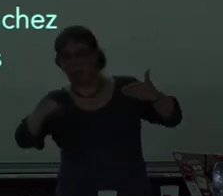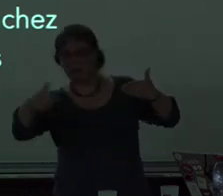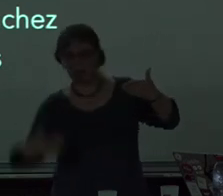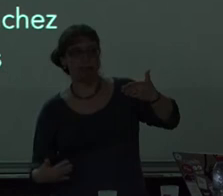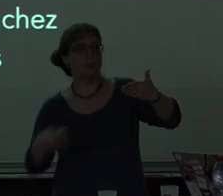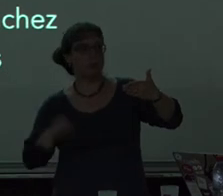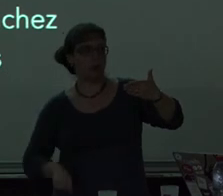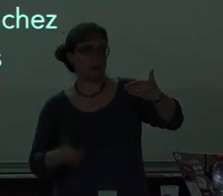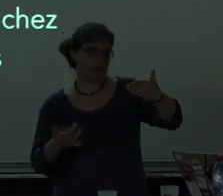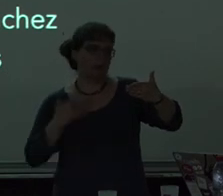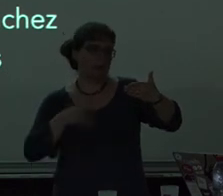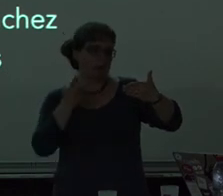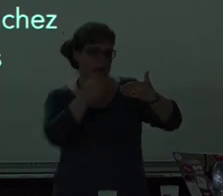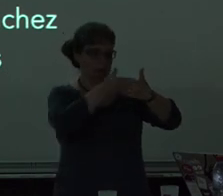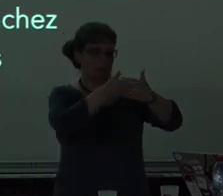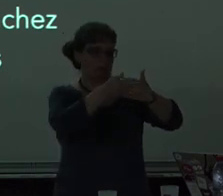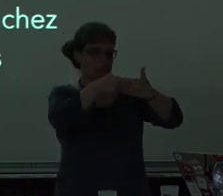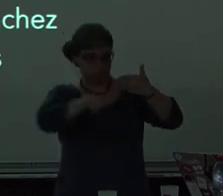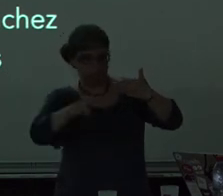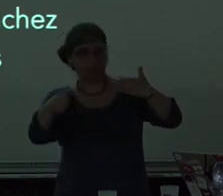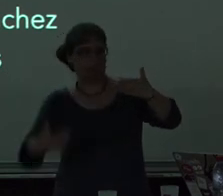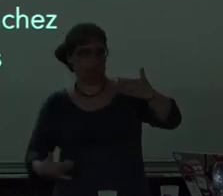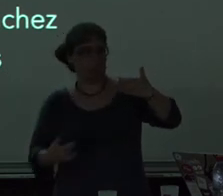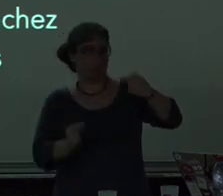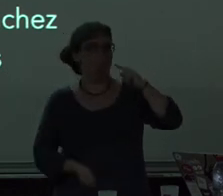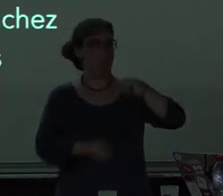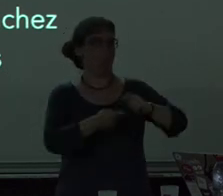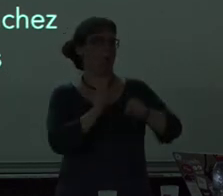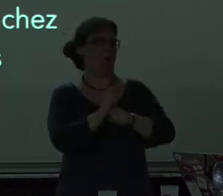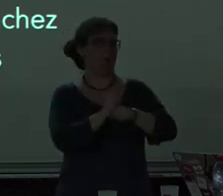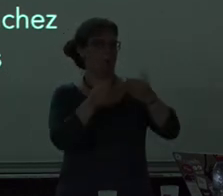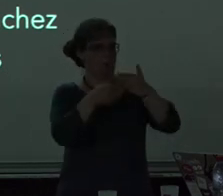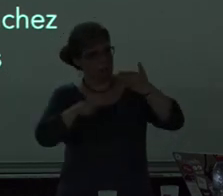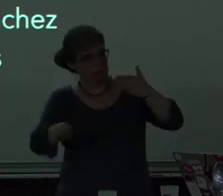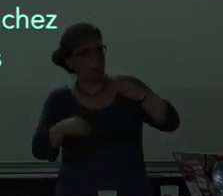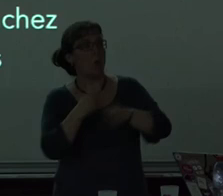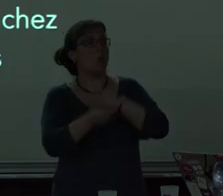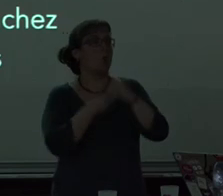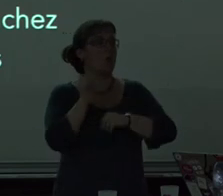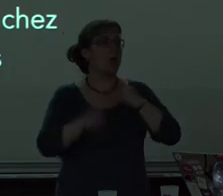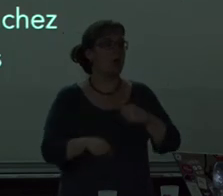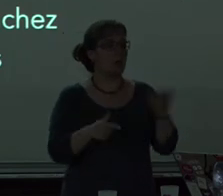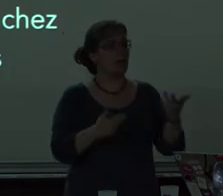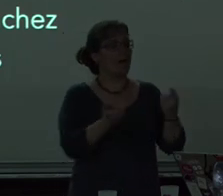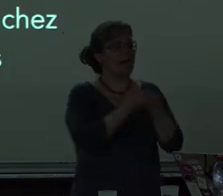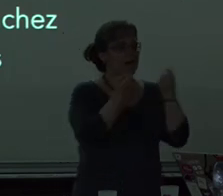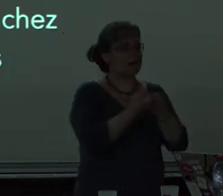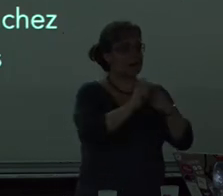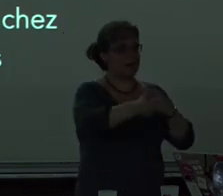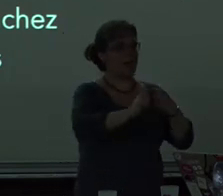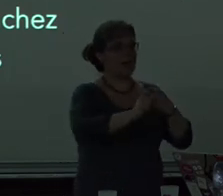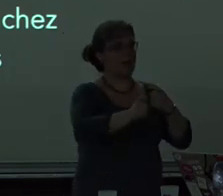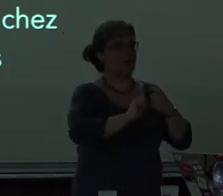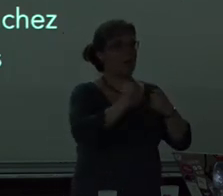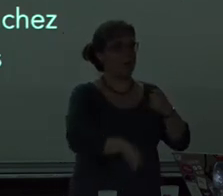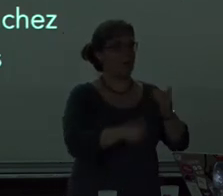profondeur. Sinon, ce qui peut se faire, c'est de mettre une console interactive ou un exercice interactif. Comme ça,